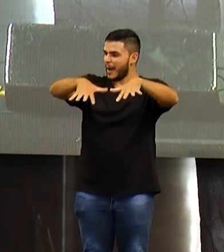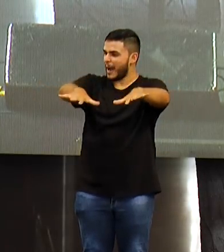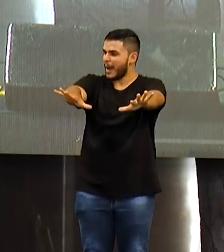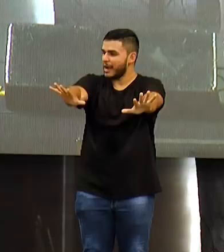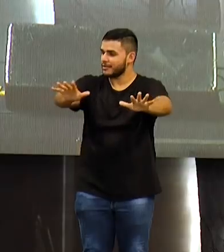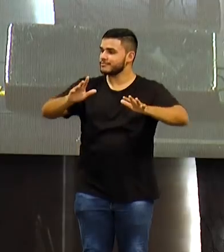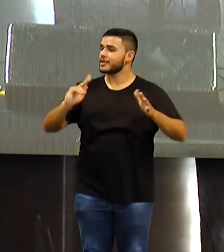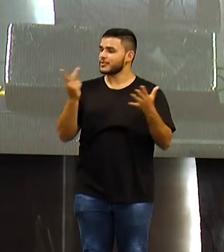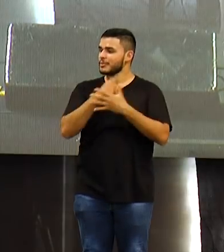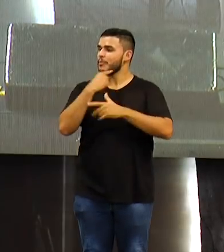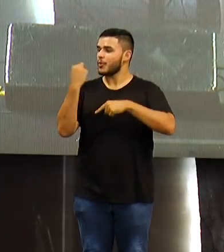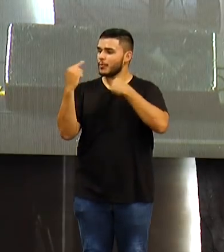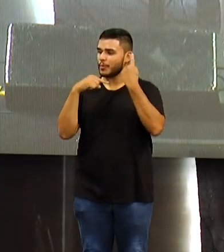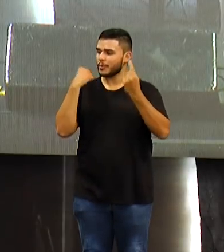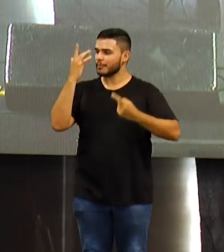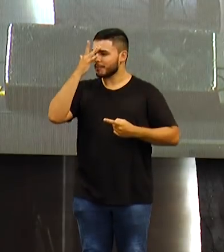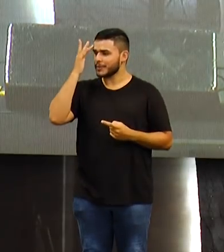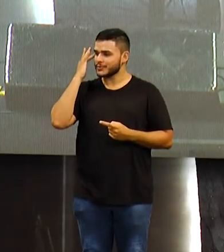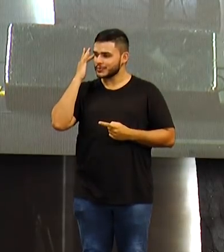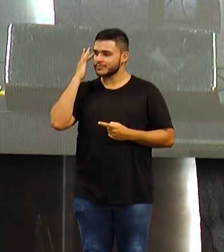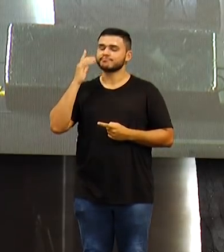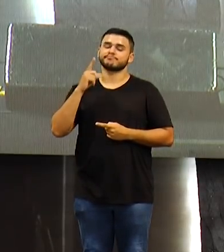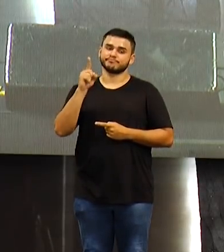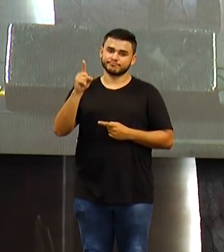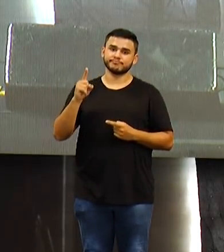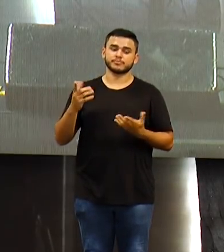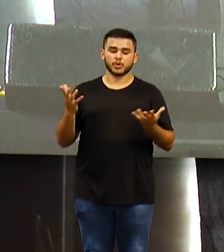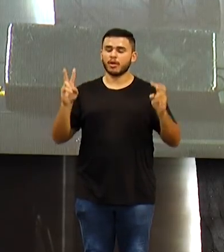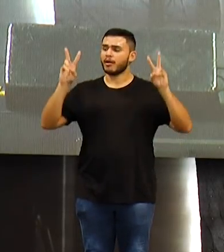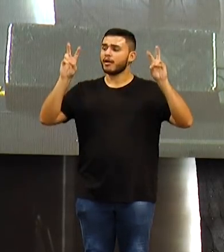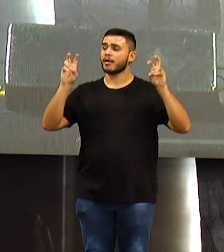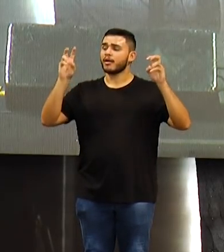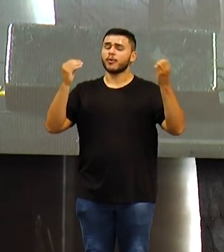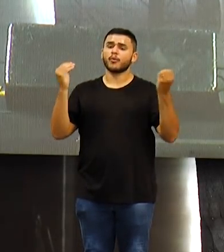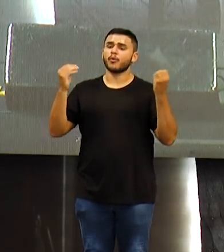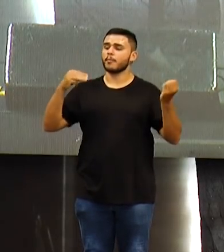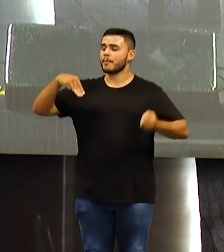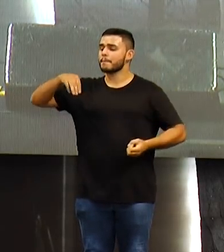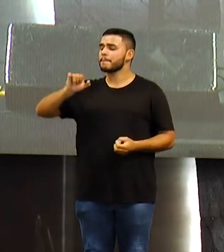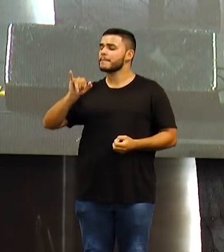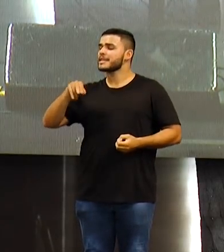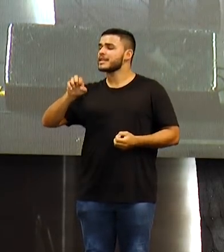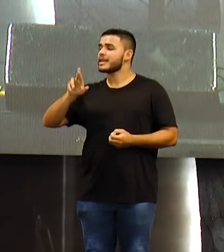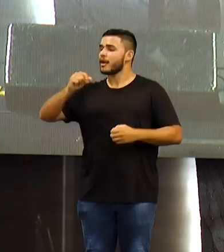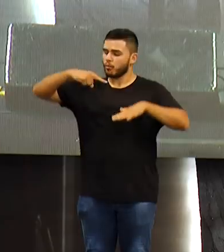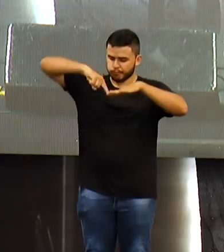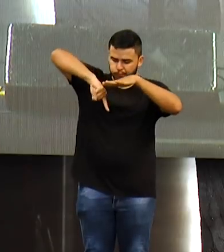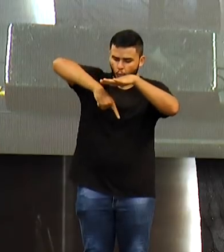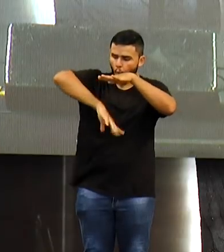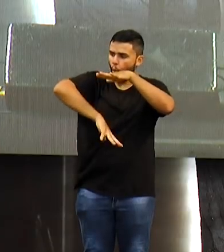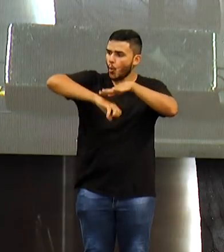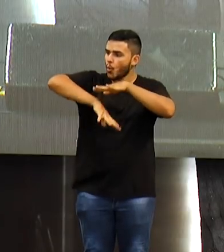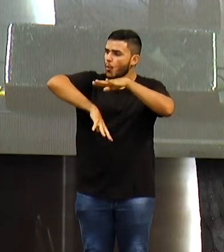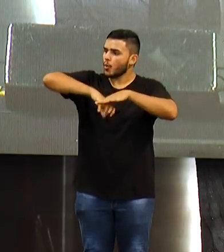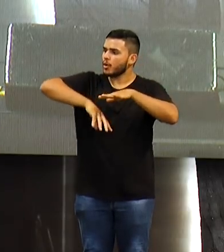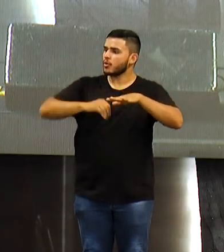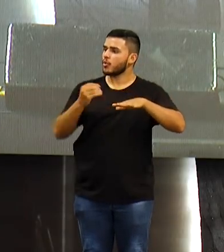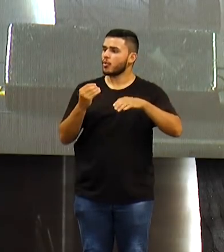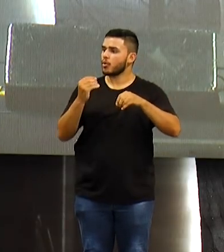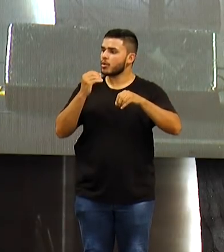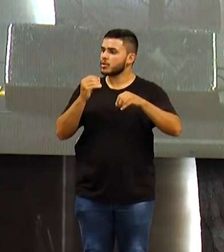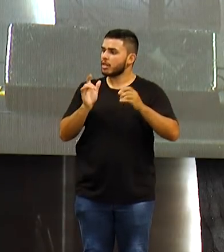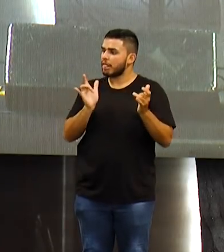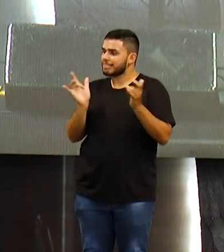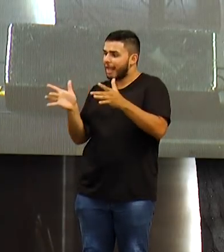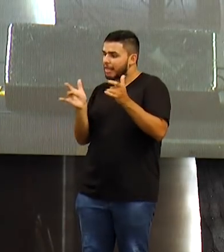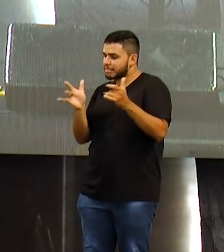queria trabalhar com vocês essas questões da mineração no Brasil. Queria trabalhar com vocês a mineração e as